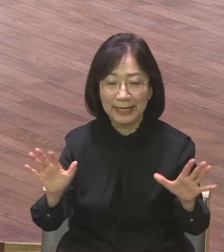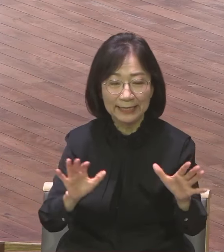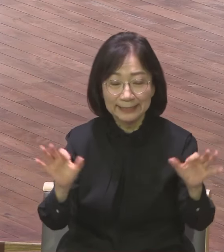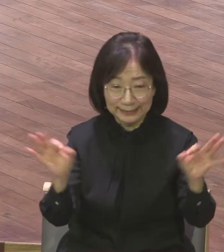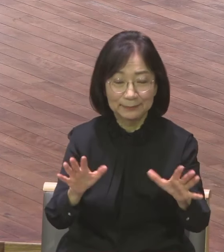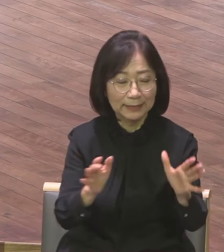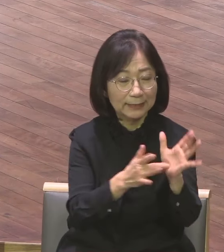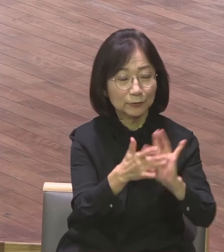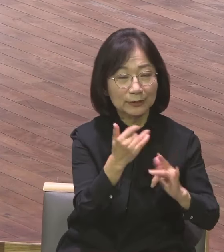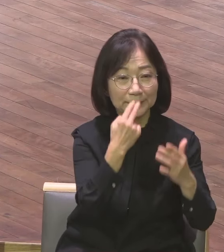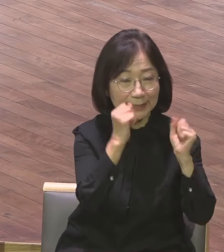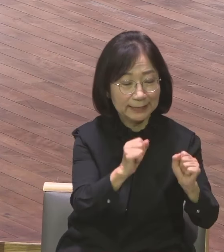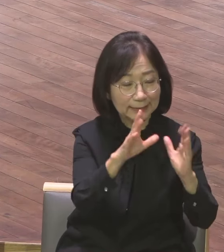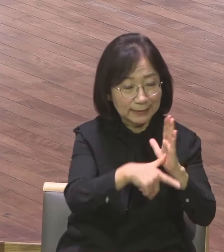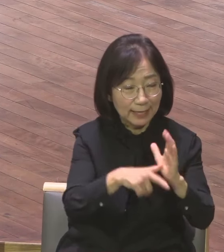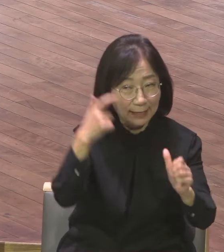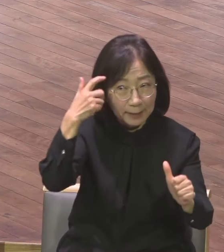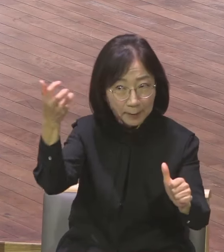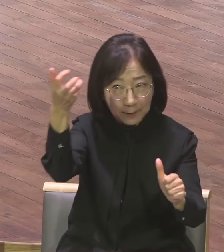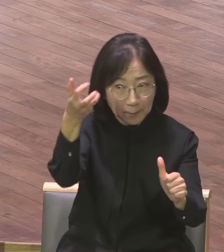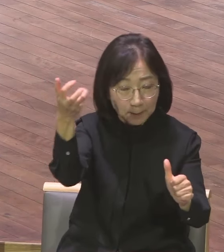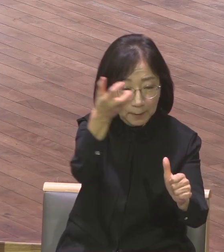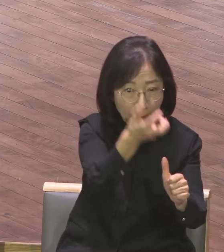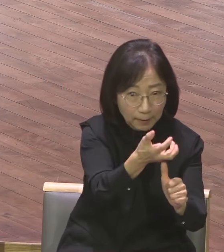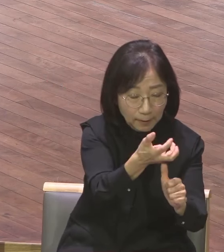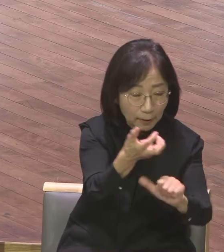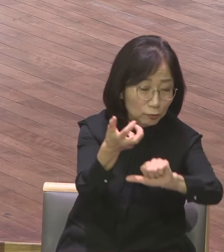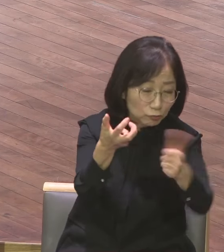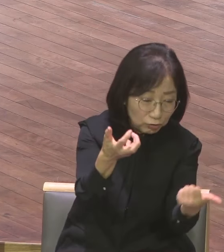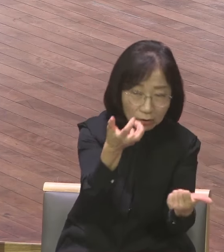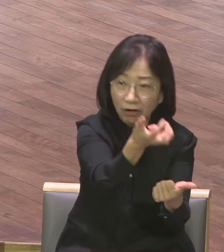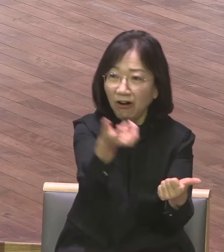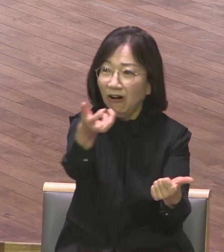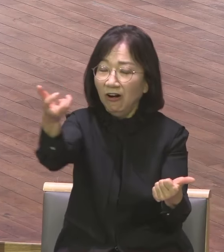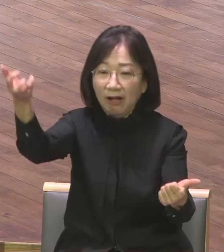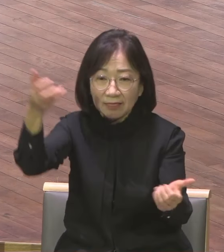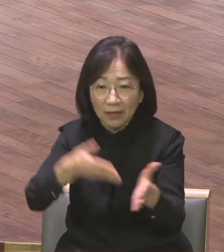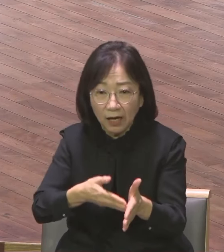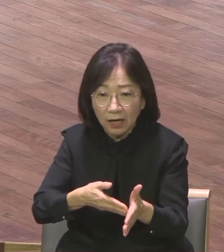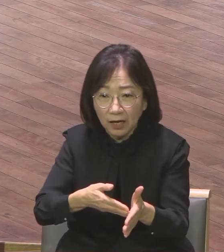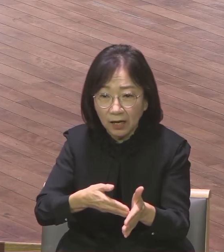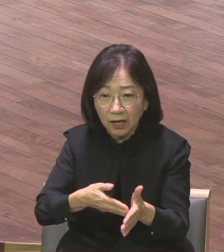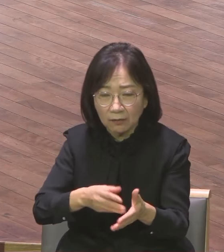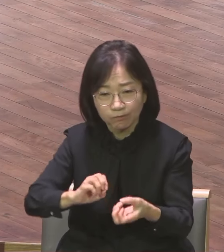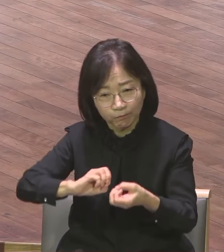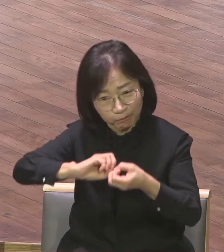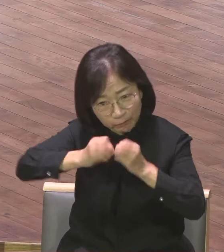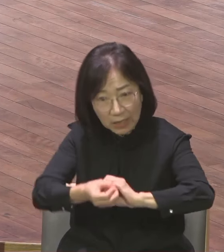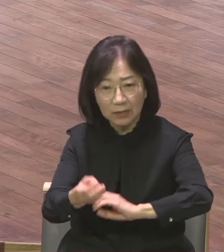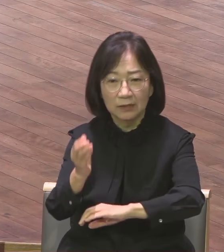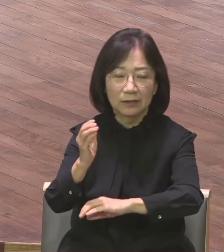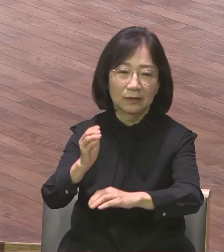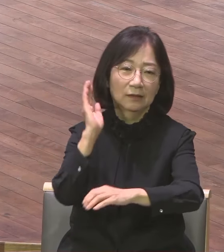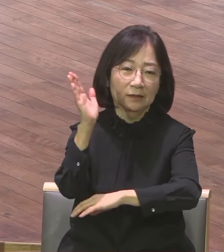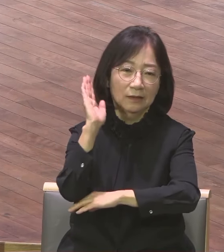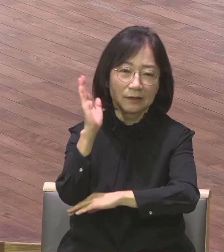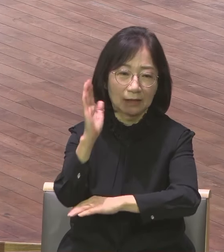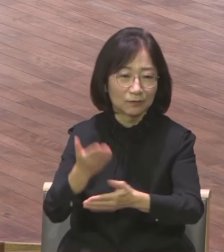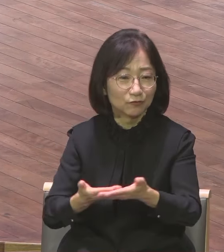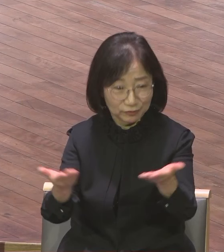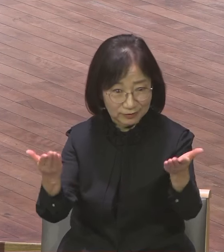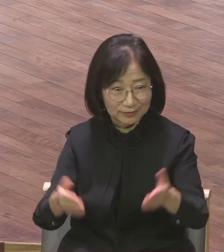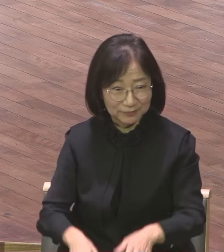있어 사용했을 뿐이고 육신이 이제 육신이 죽을 때 떠났다. 이걸